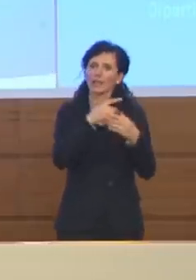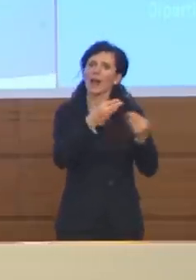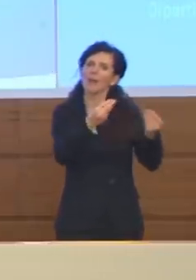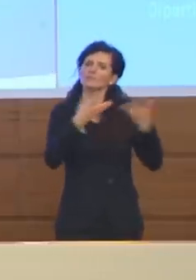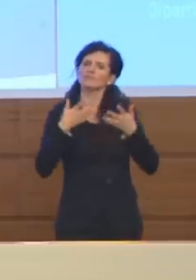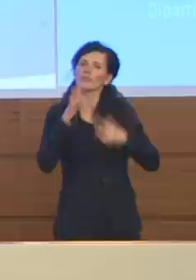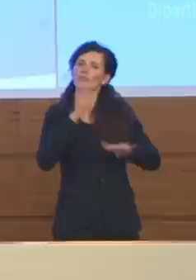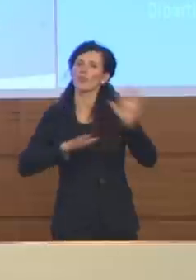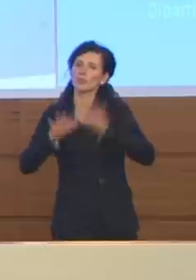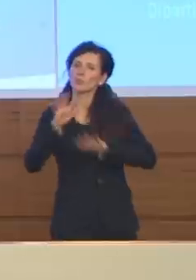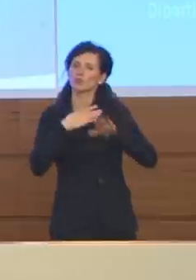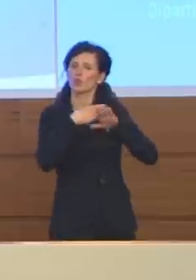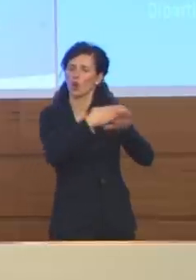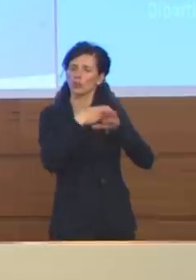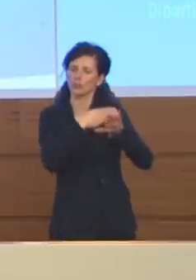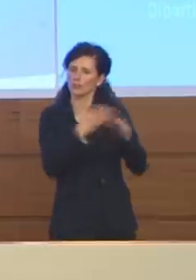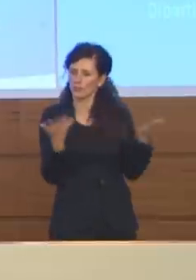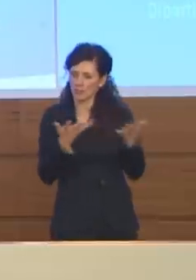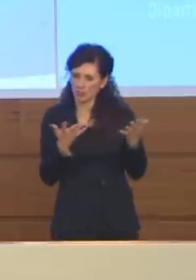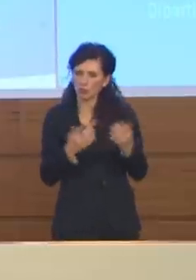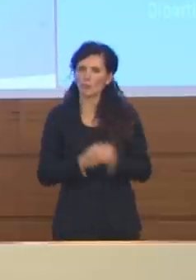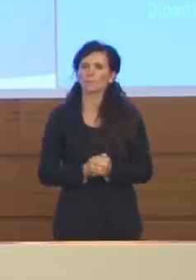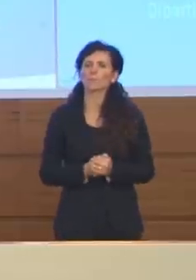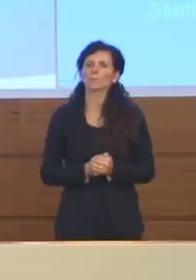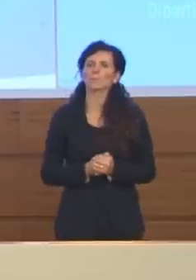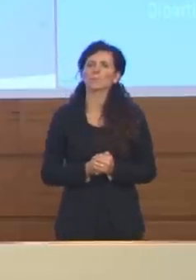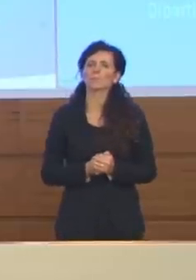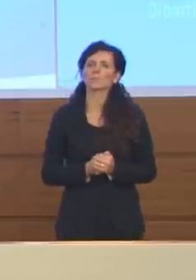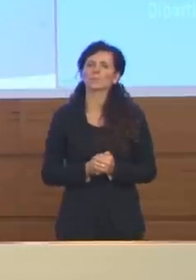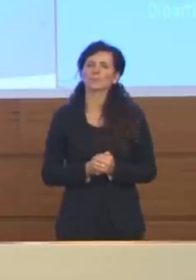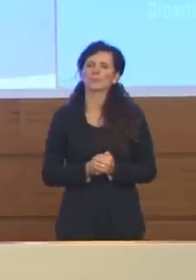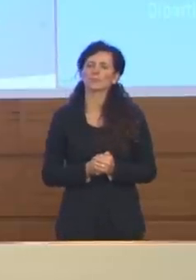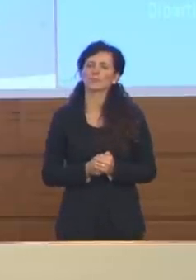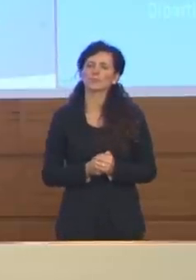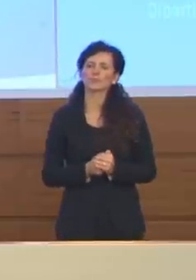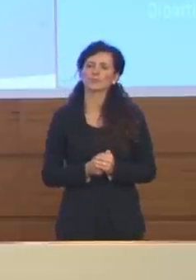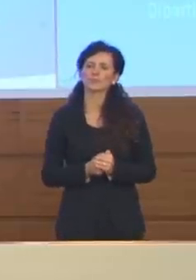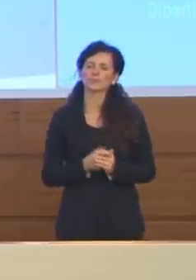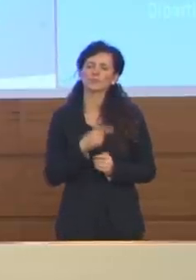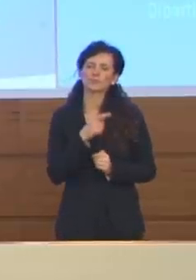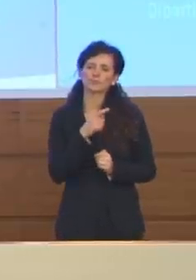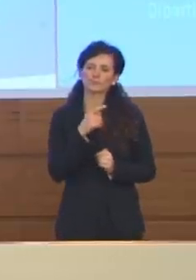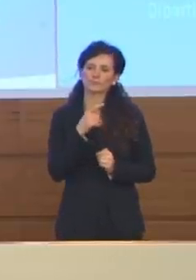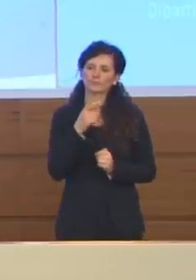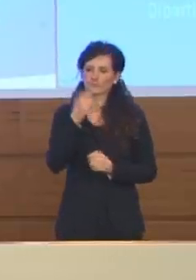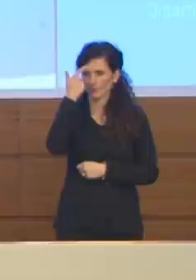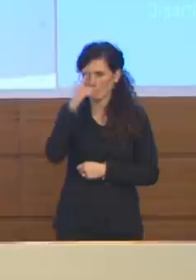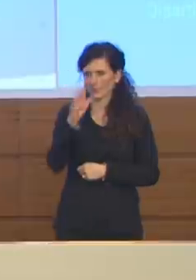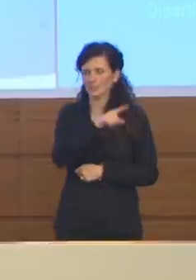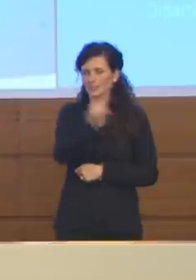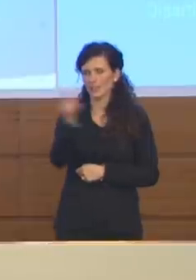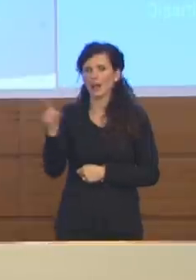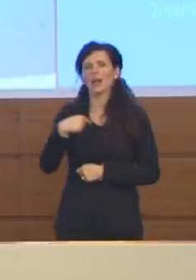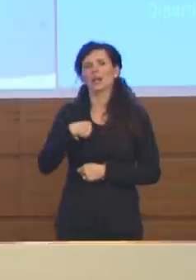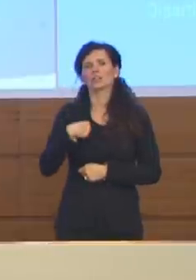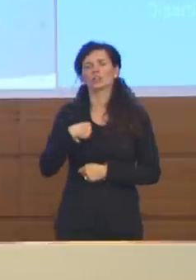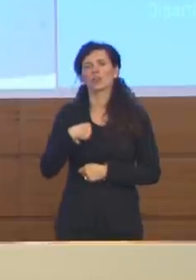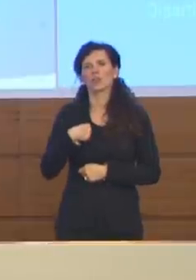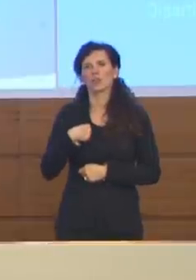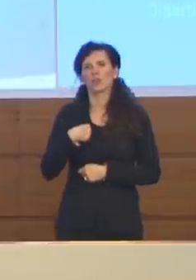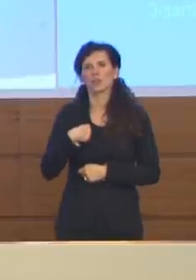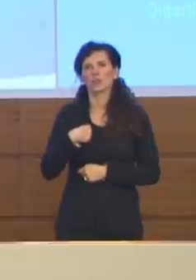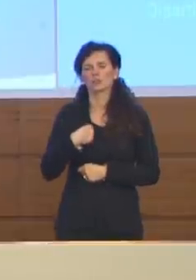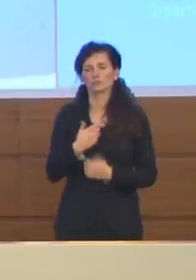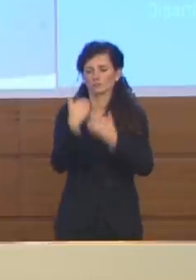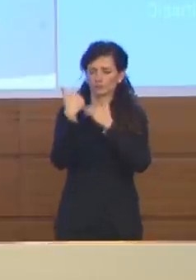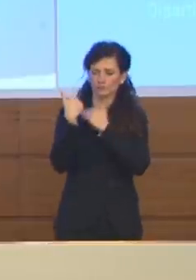cioè di fa hanno condiviso con noi cioè voi sapete che io prima di di